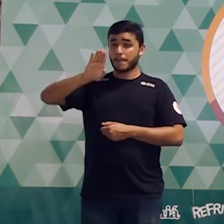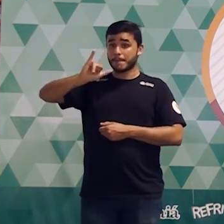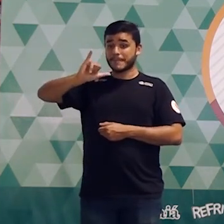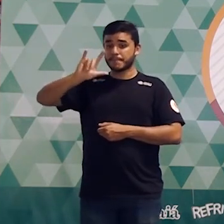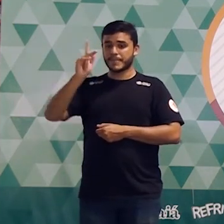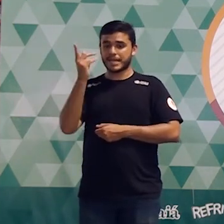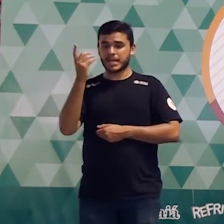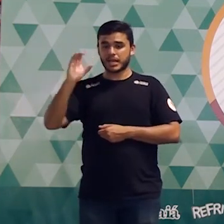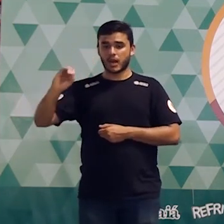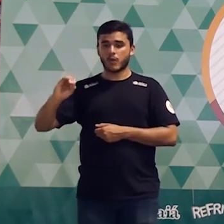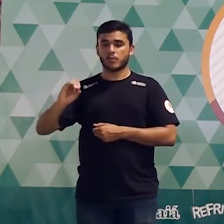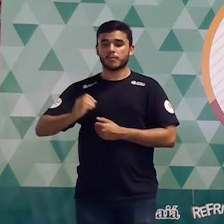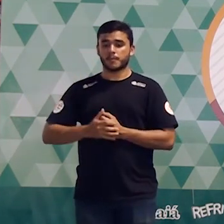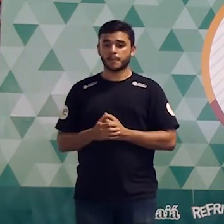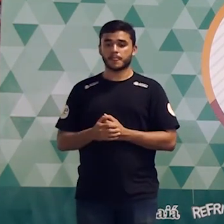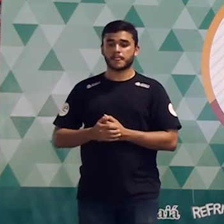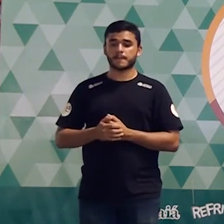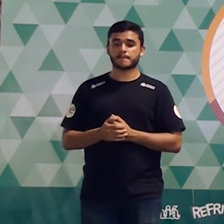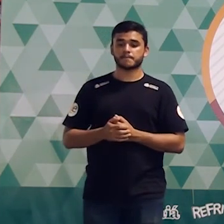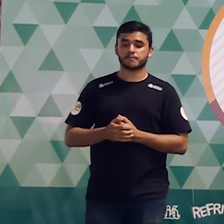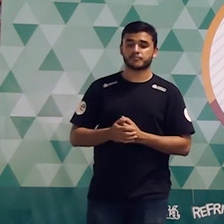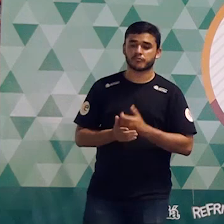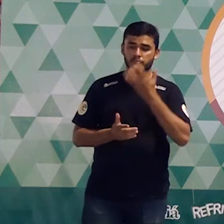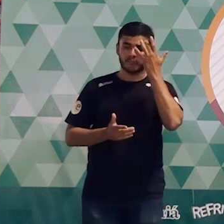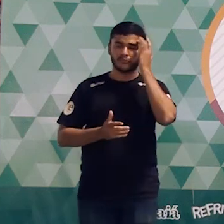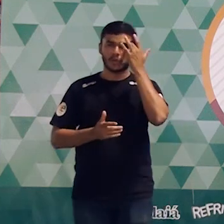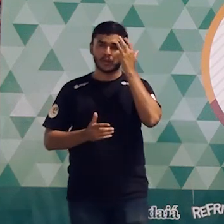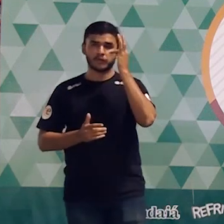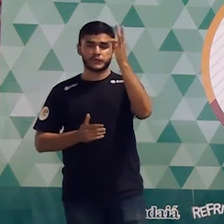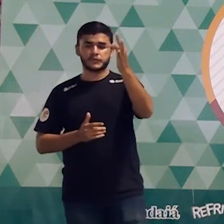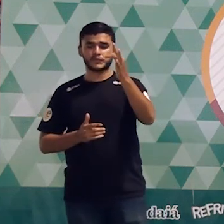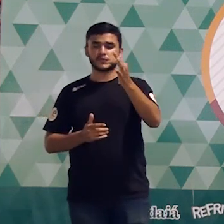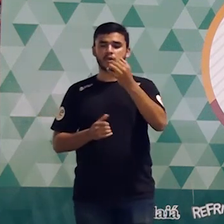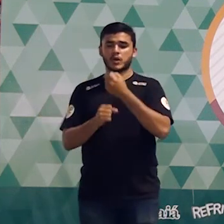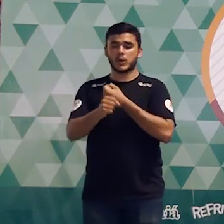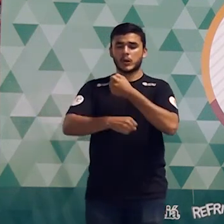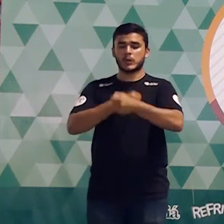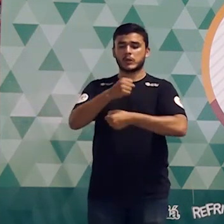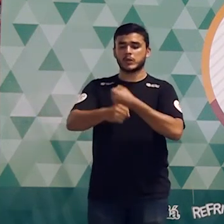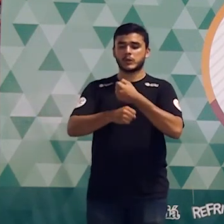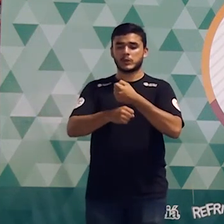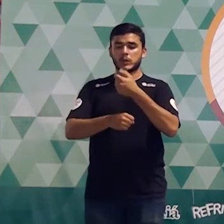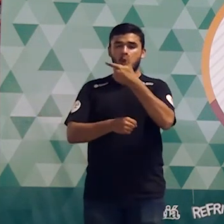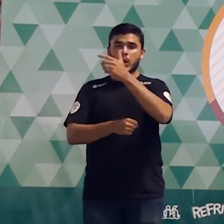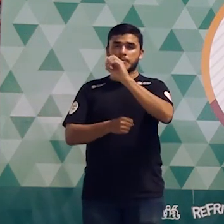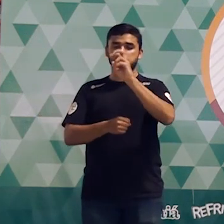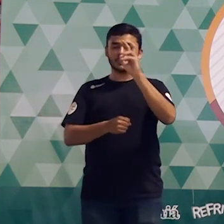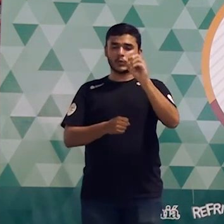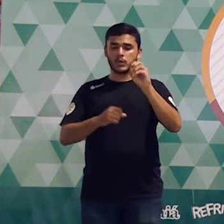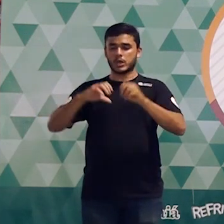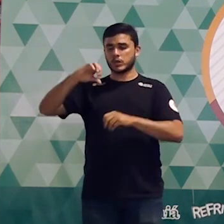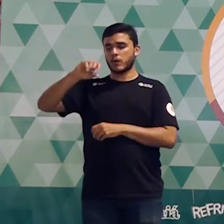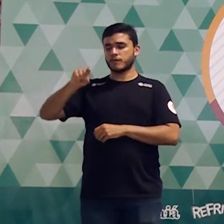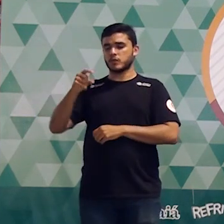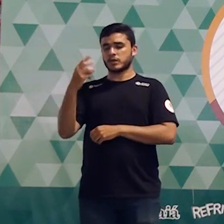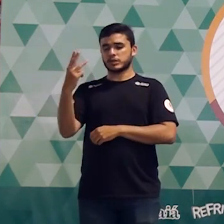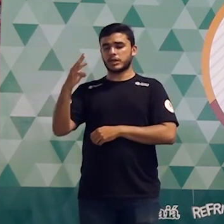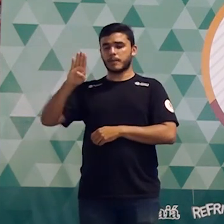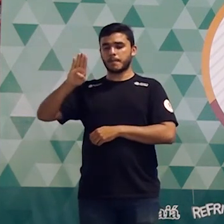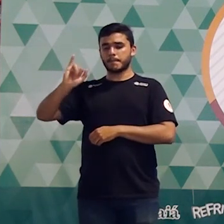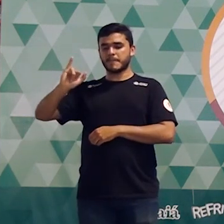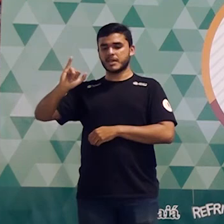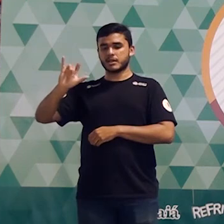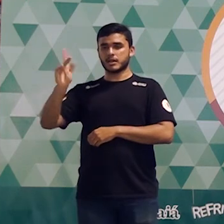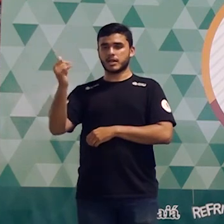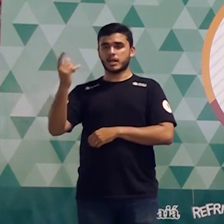de novo. Acreditamos que nós seremos em 2050 9,3, E por volta de 2100 nós teremos uns